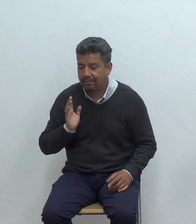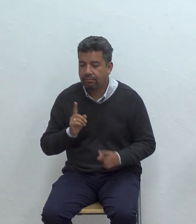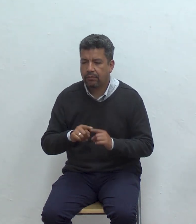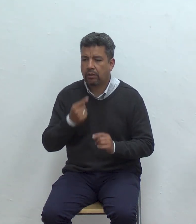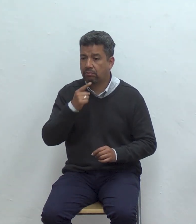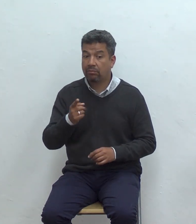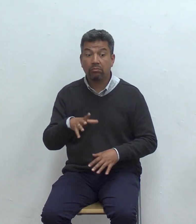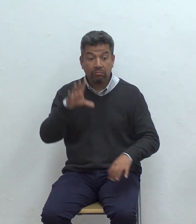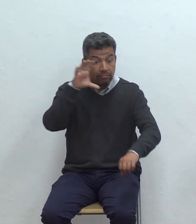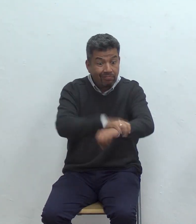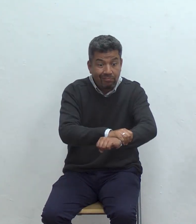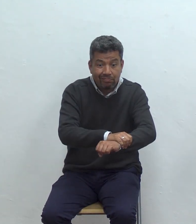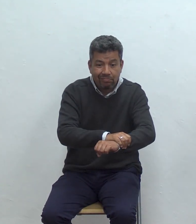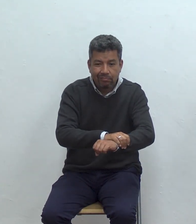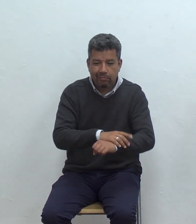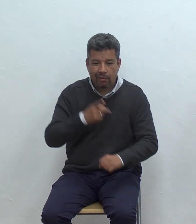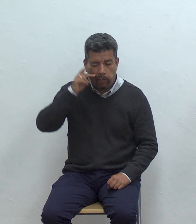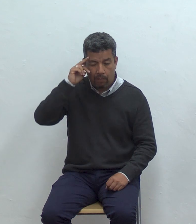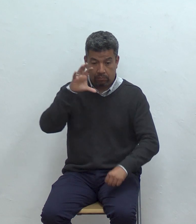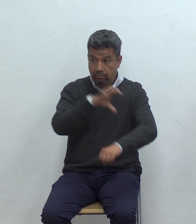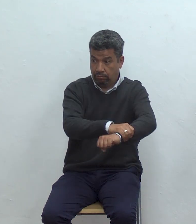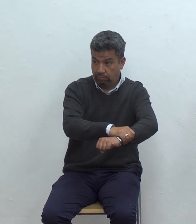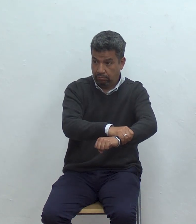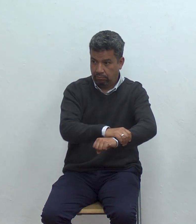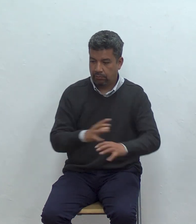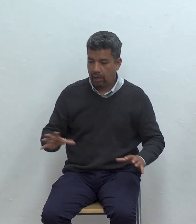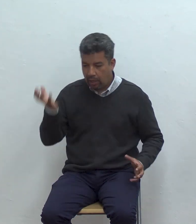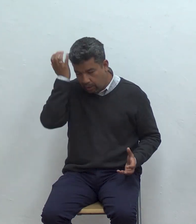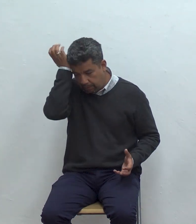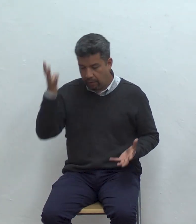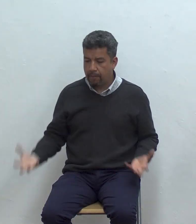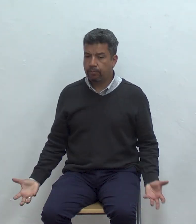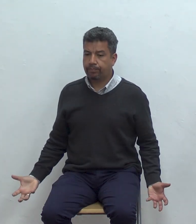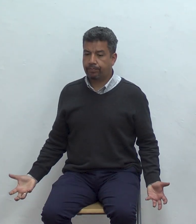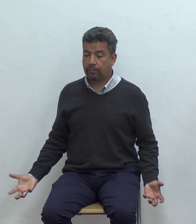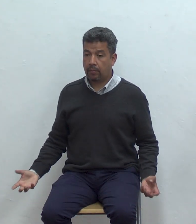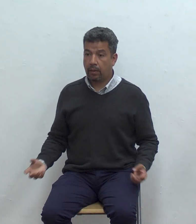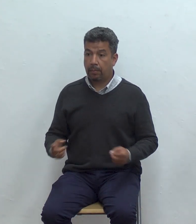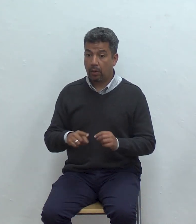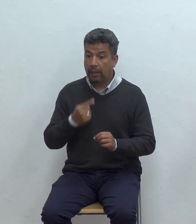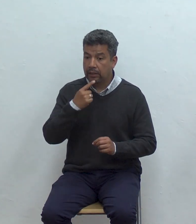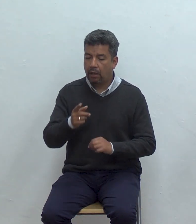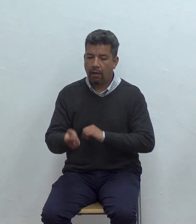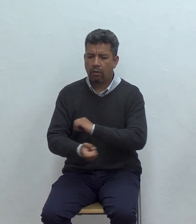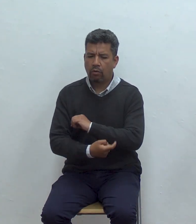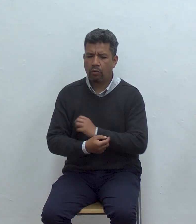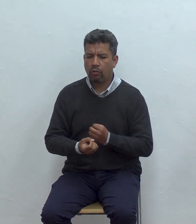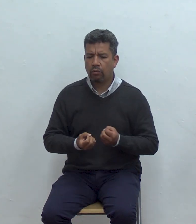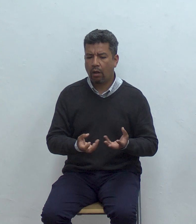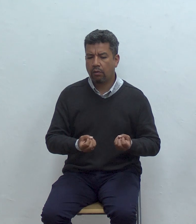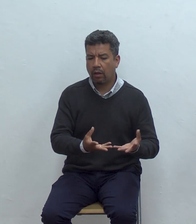dicen, lo atrapamos, ¿no? Son morrongos. Lo atrapamos, traen las piedras. Dice, mas esto decían tentándole para